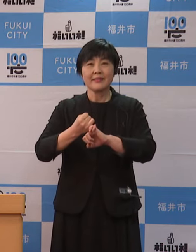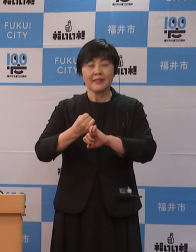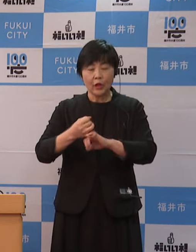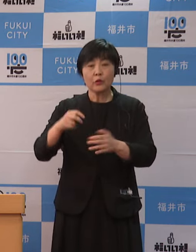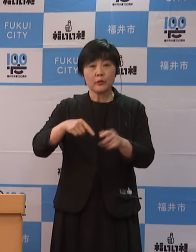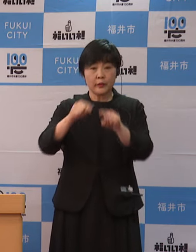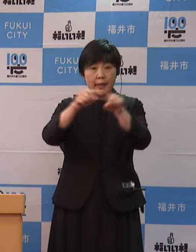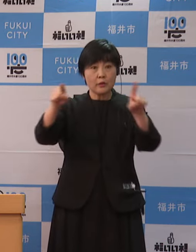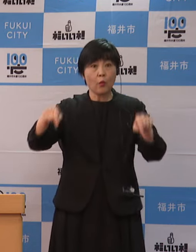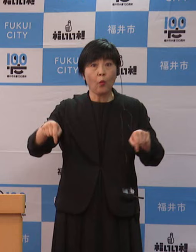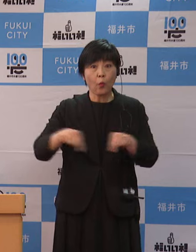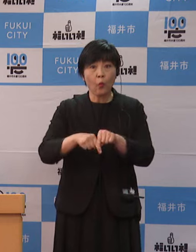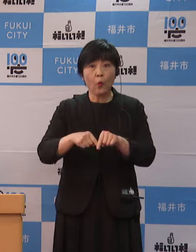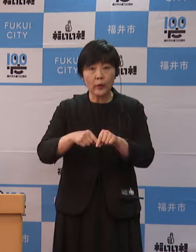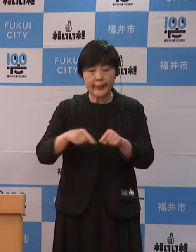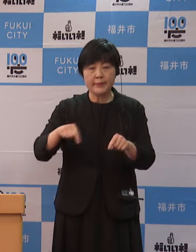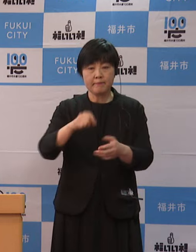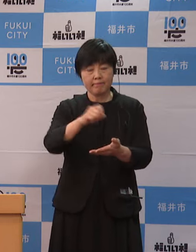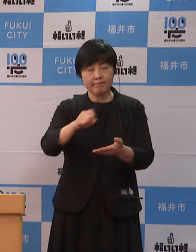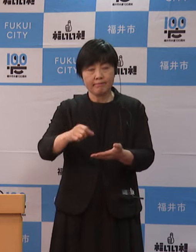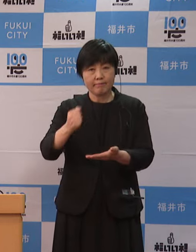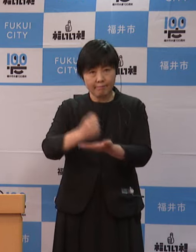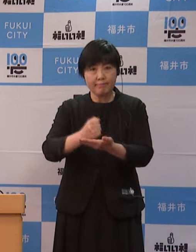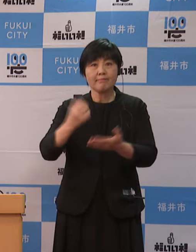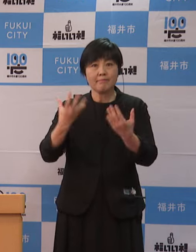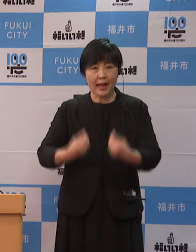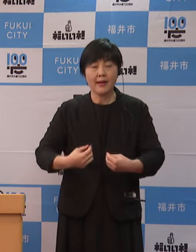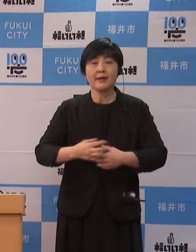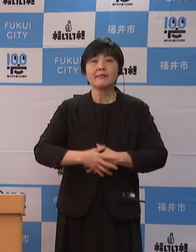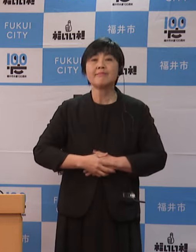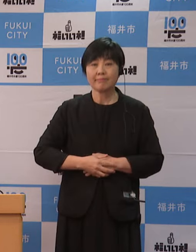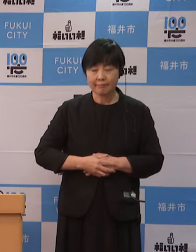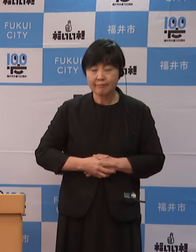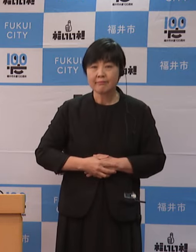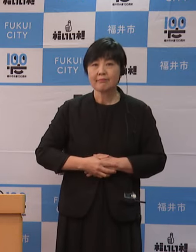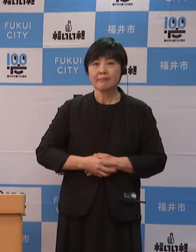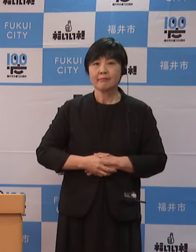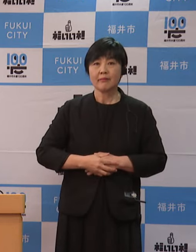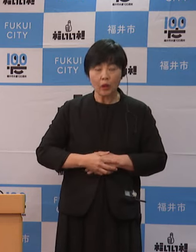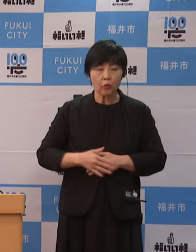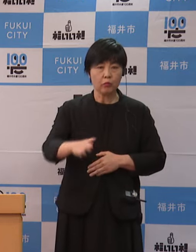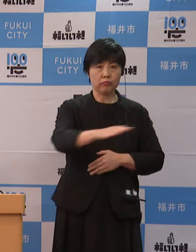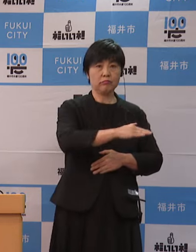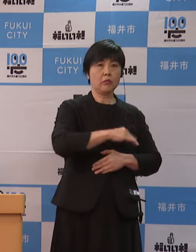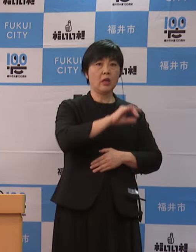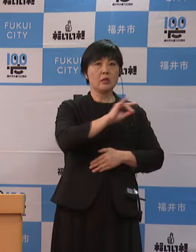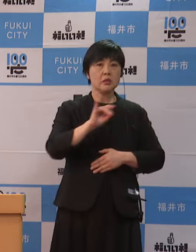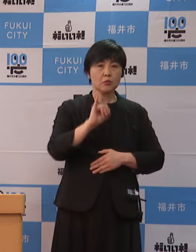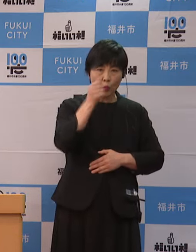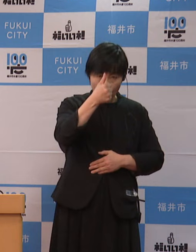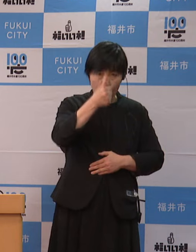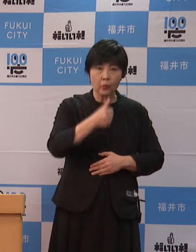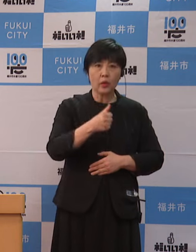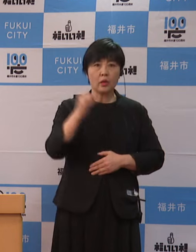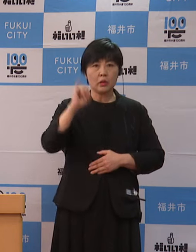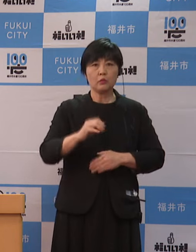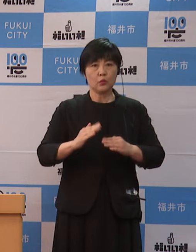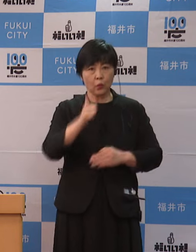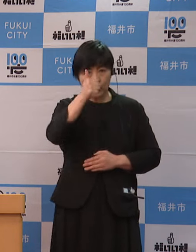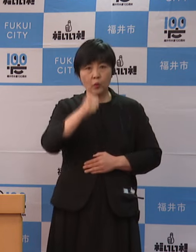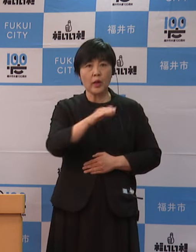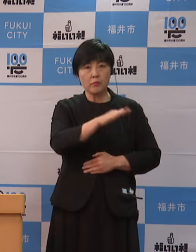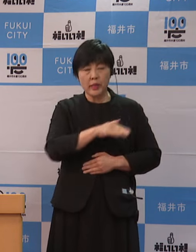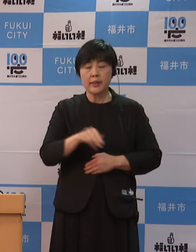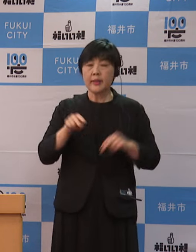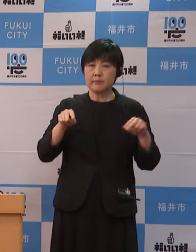署名をさせていただきました。もちろん議長さんをはじめとする、まあ、議会の皆さんの立ち会いのもとで、